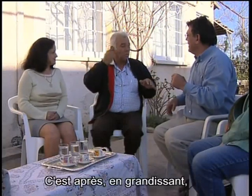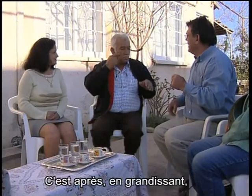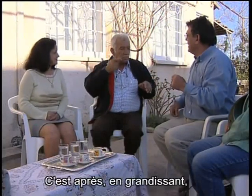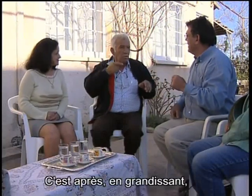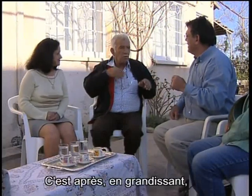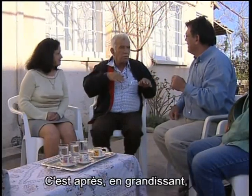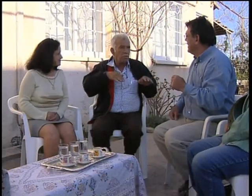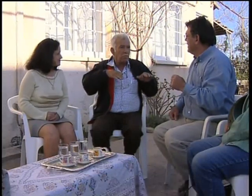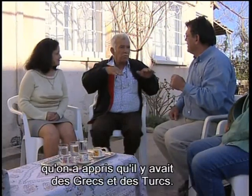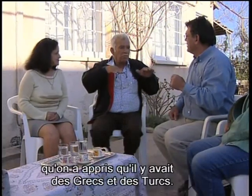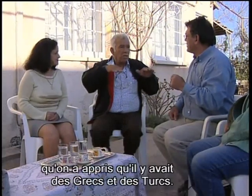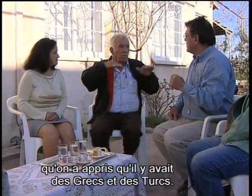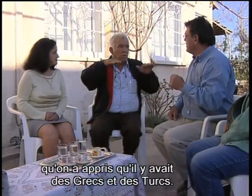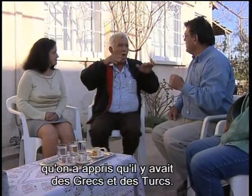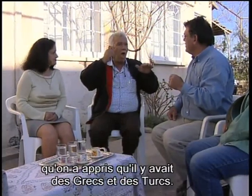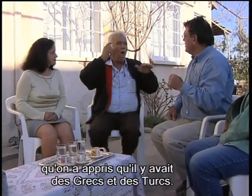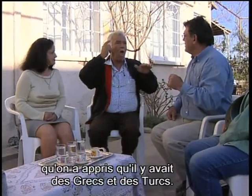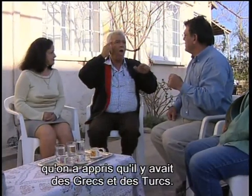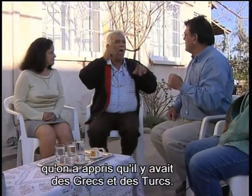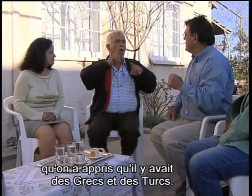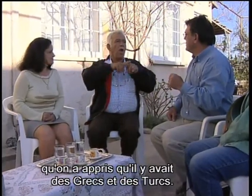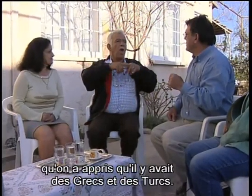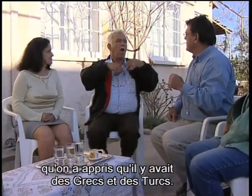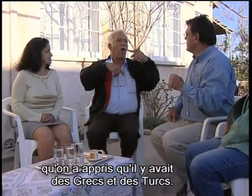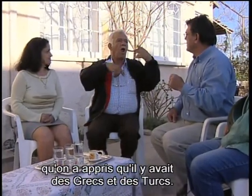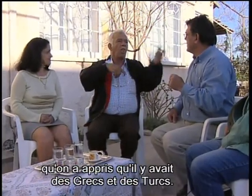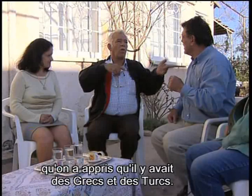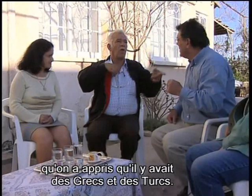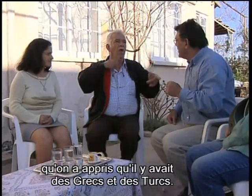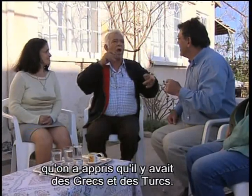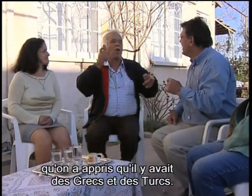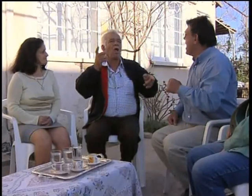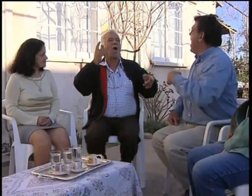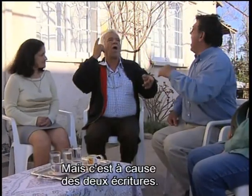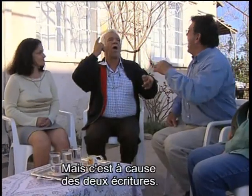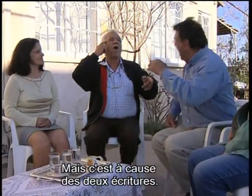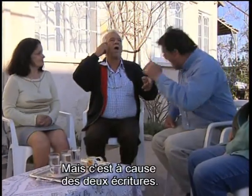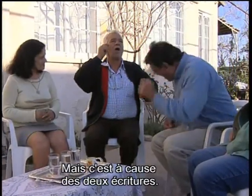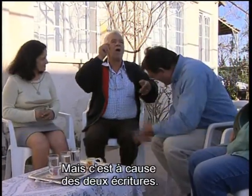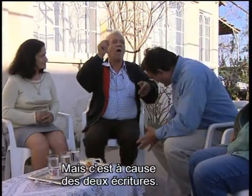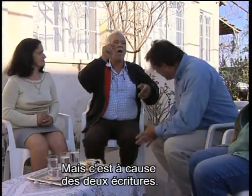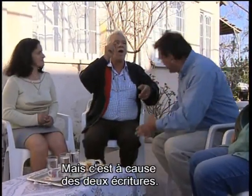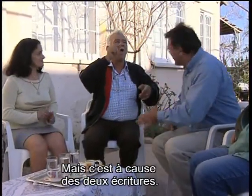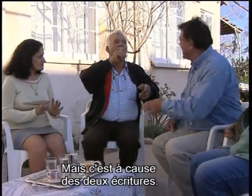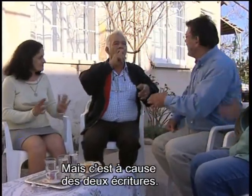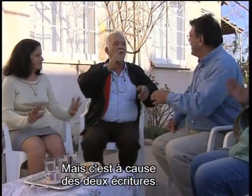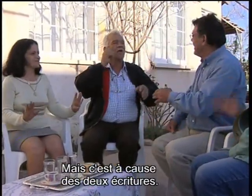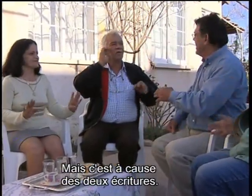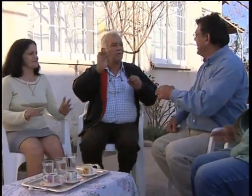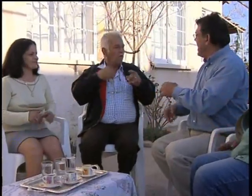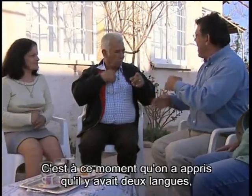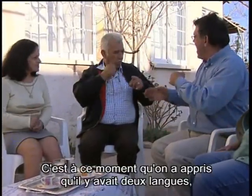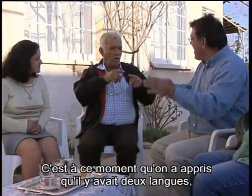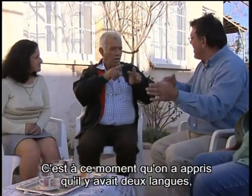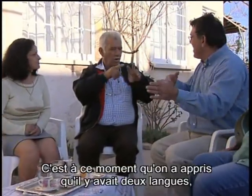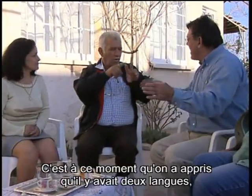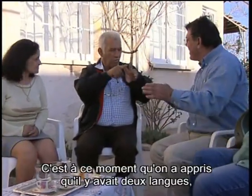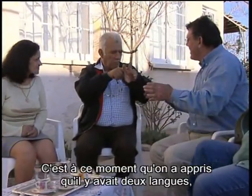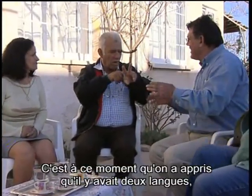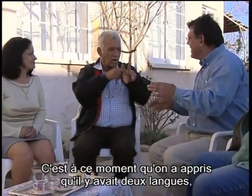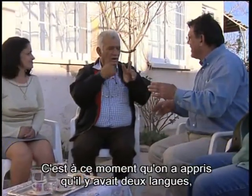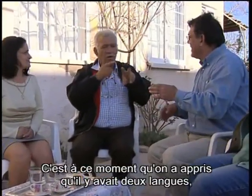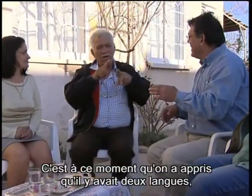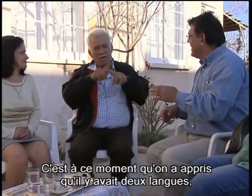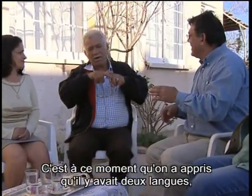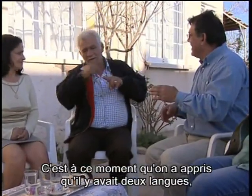C'est après, c'est en grandissant qu'on a appris qu'il y avait des grecs et des turcs. Mais c'est à cause des deux écritures. C'est à ce moment-là